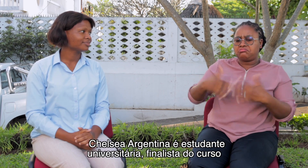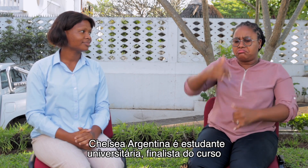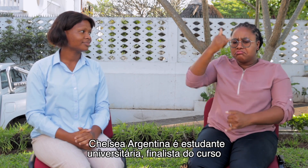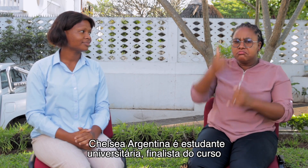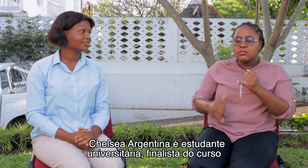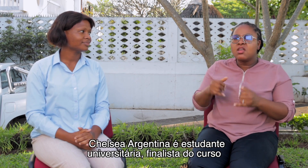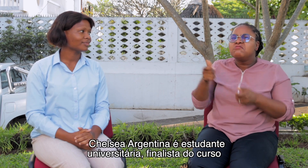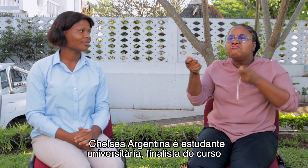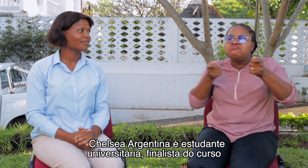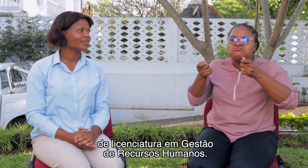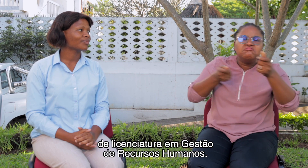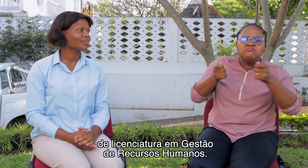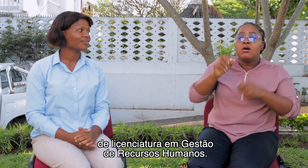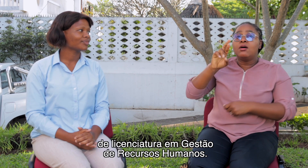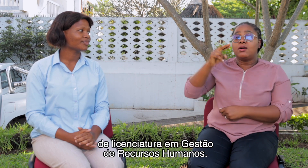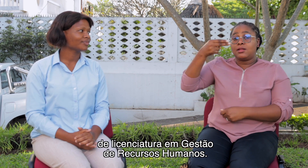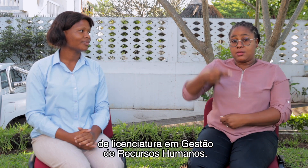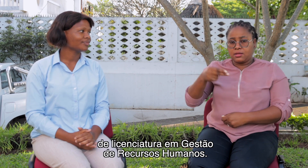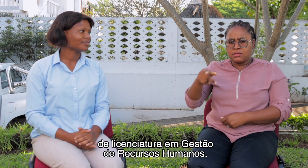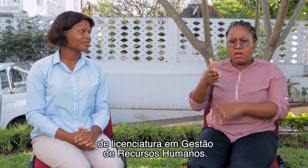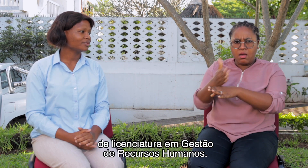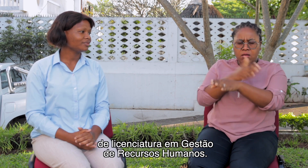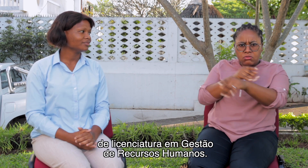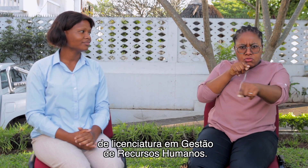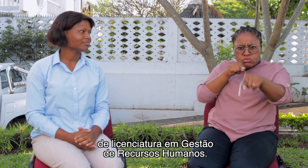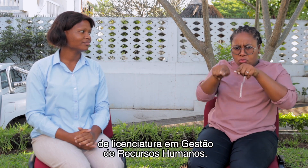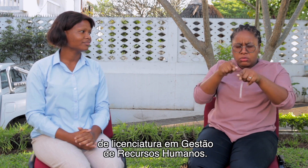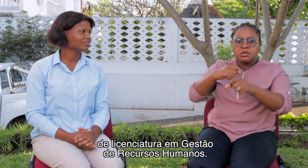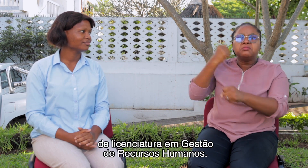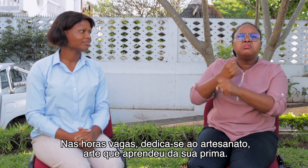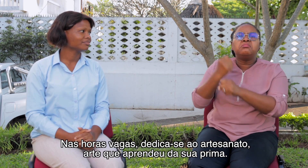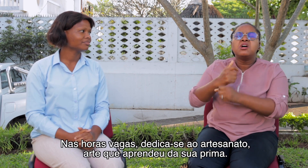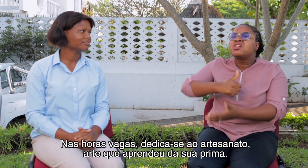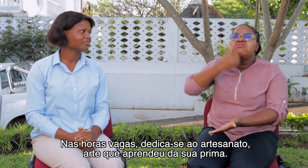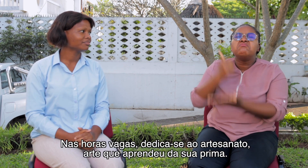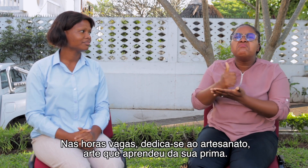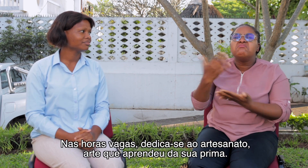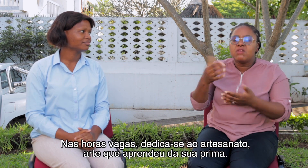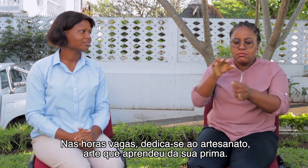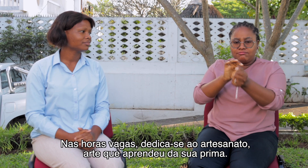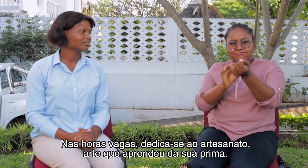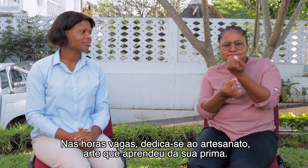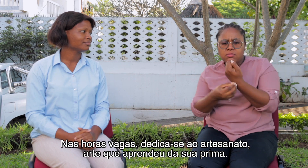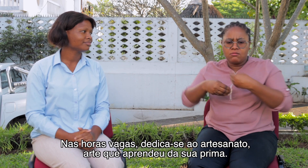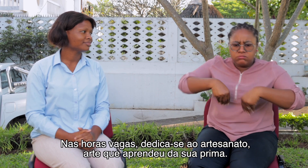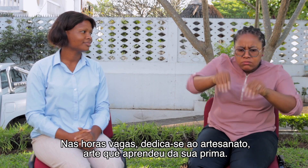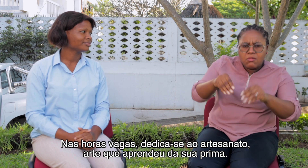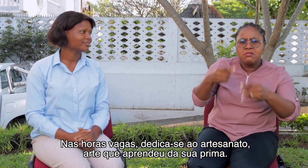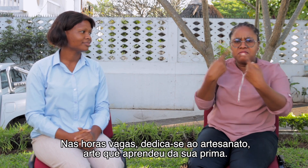finalista do curso de licenciatura em gestão de recursos humanos. Nas horas vagas, dedica-se ao artesanato,